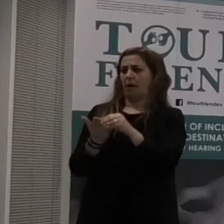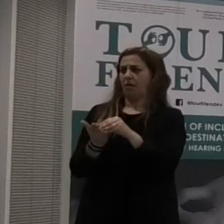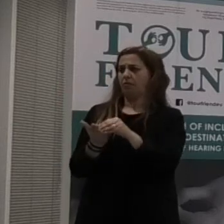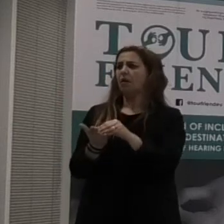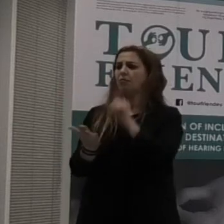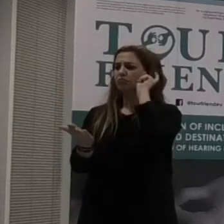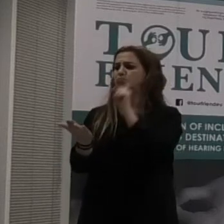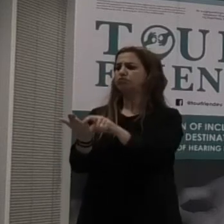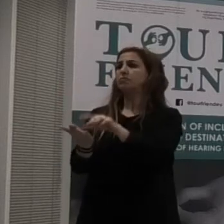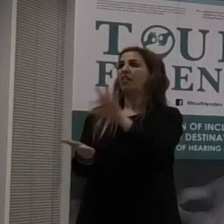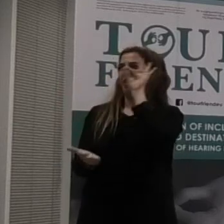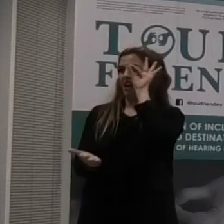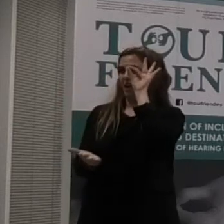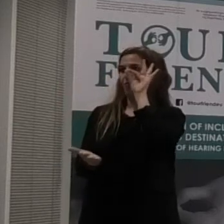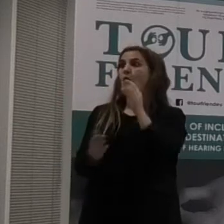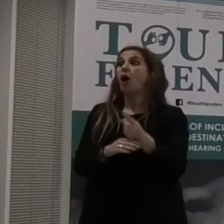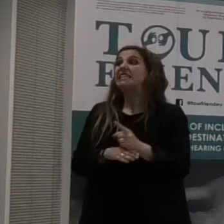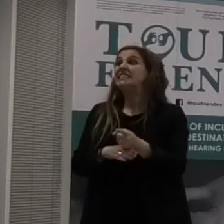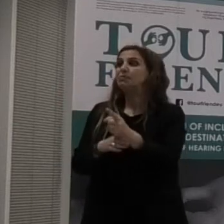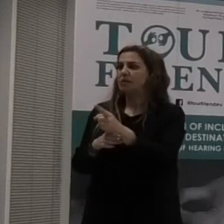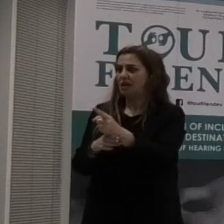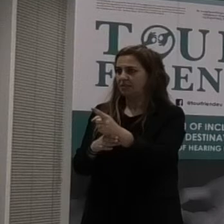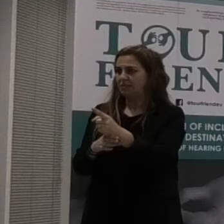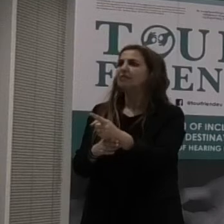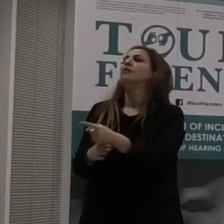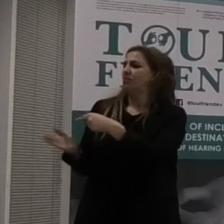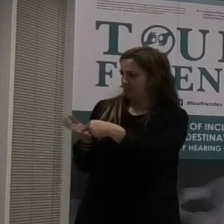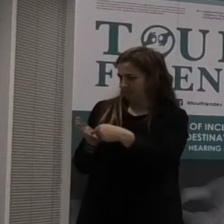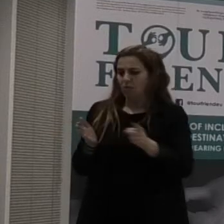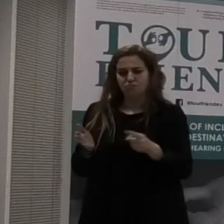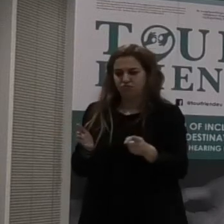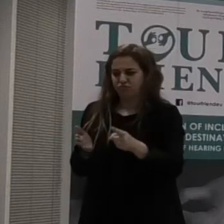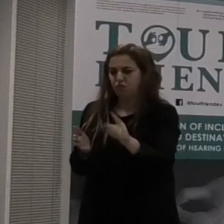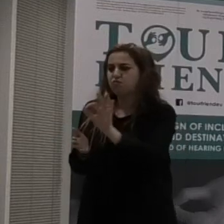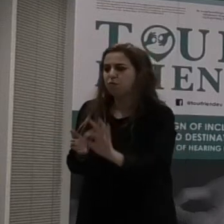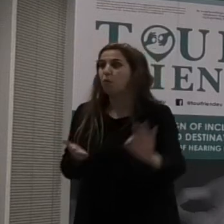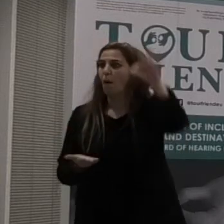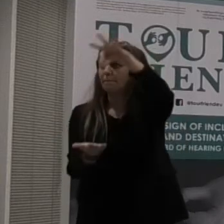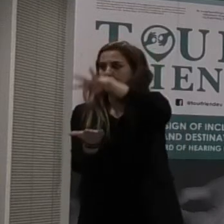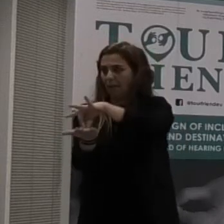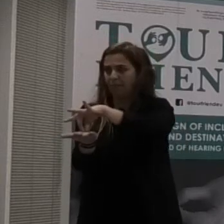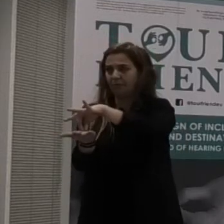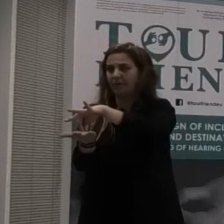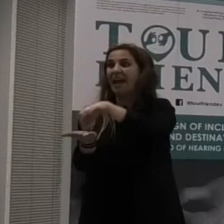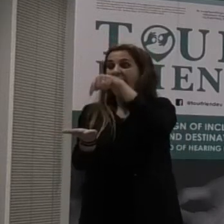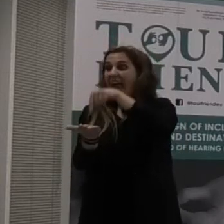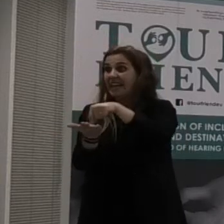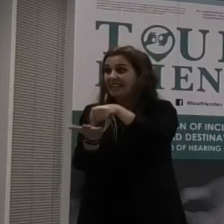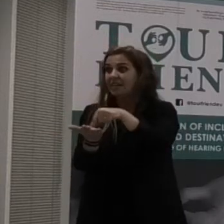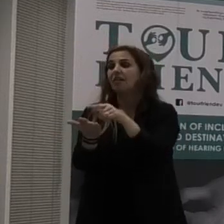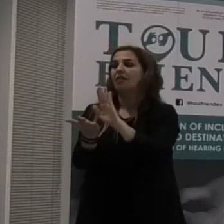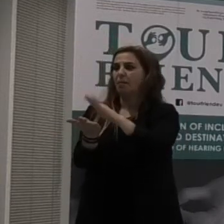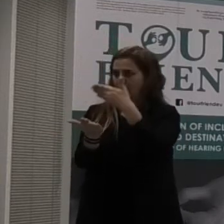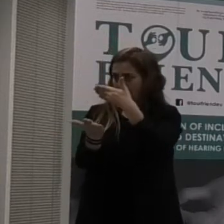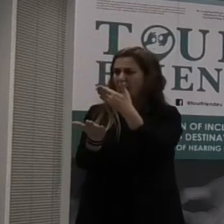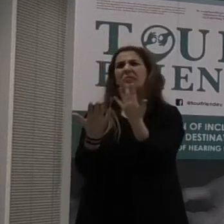να δεις, μέσα από GPS σε καθοδηγούμε ακριβώς μπροστά στο μνημείο, εκεί παραλαμβάνεις μια σύντομη ιστοριούλα